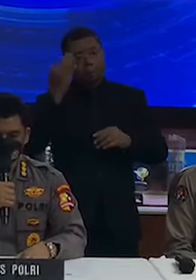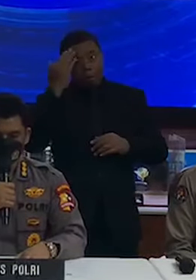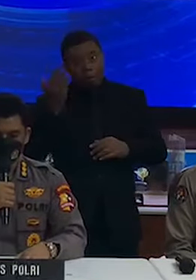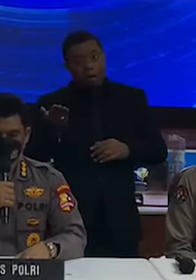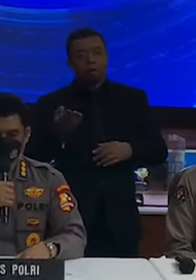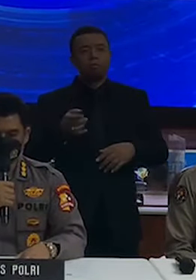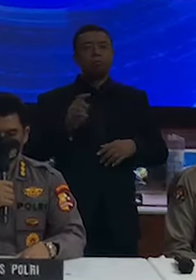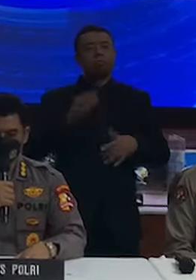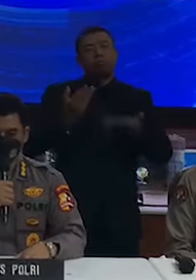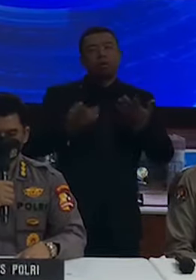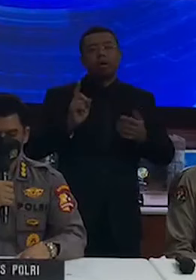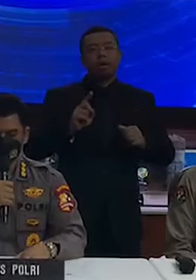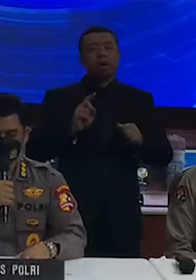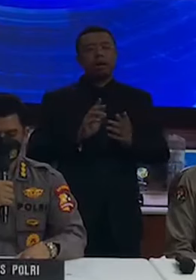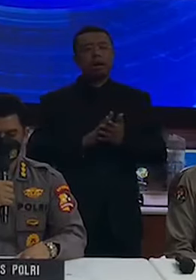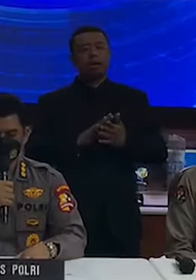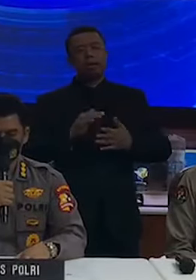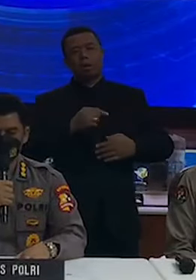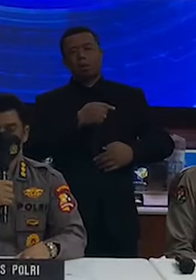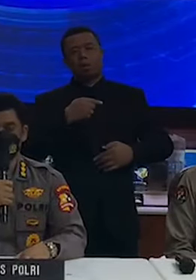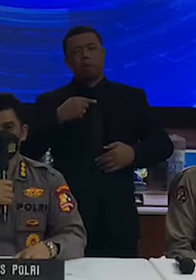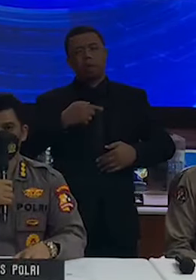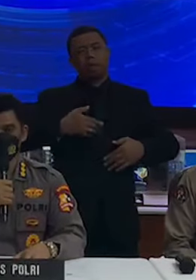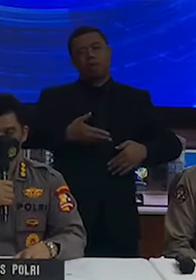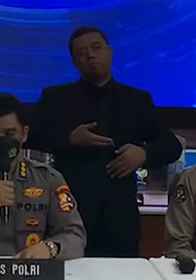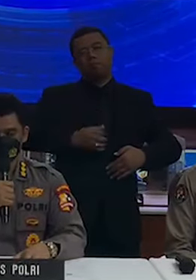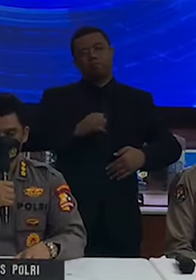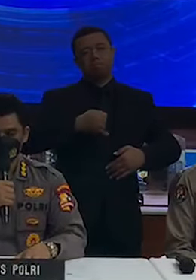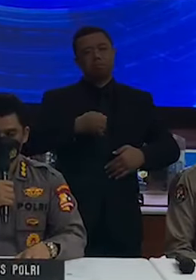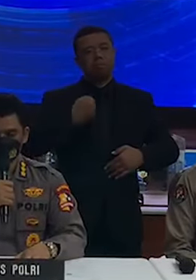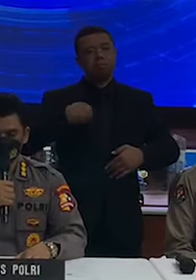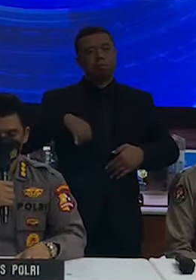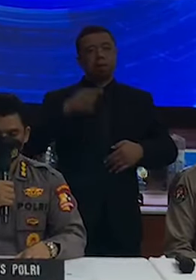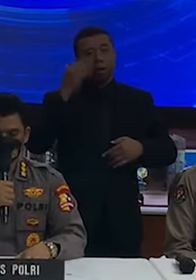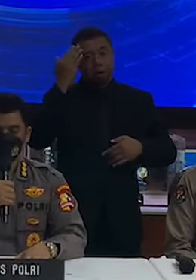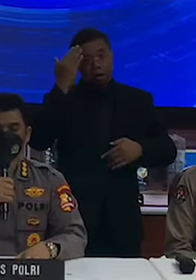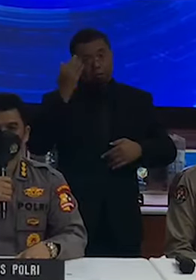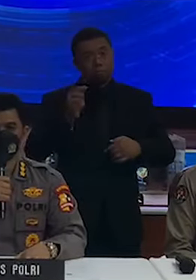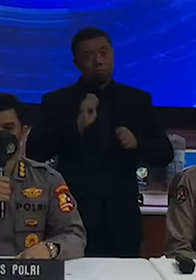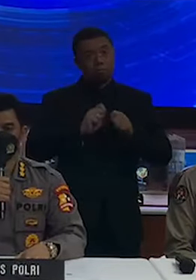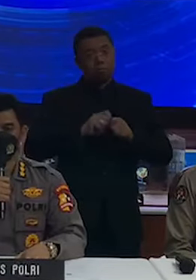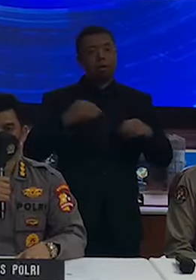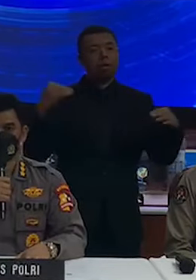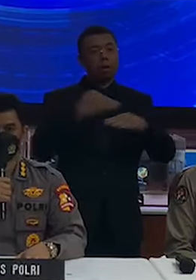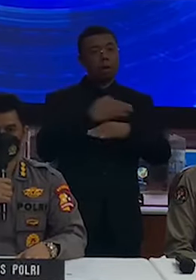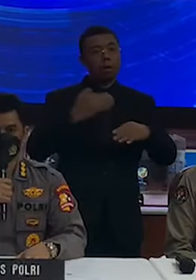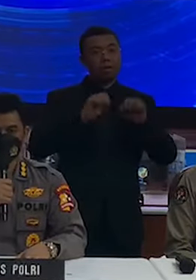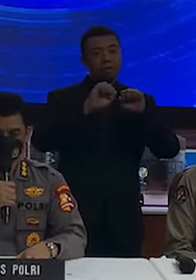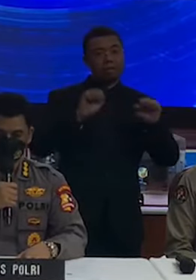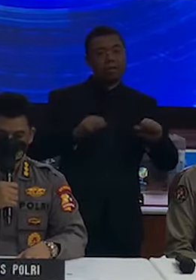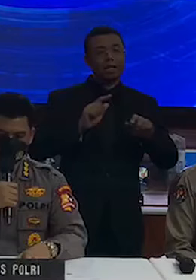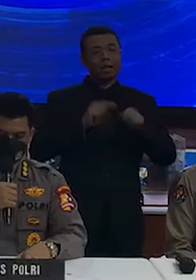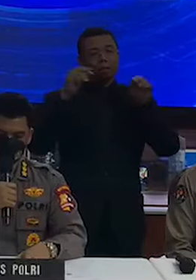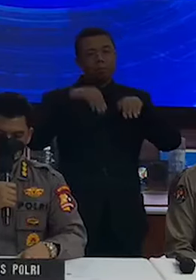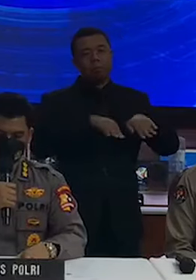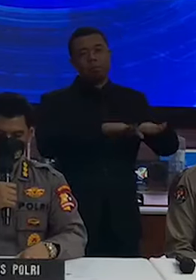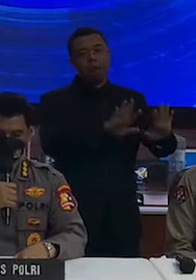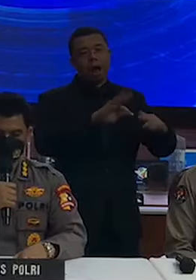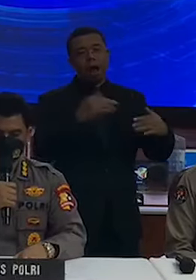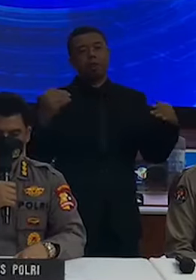sejak diberlakukannya rekayasa lalu lintas baik itu one way maupun kontraflow dan